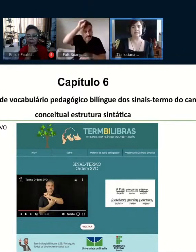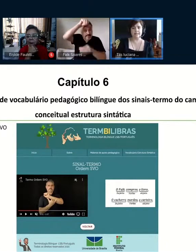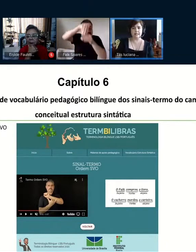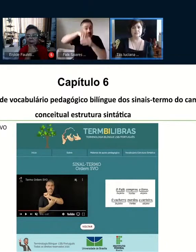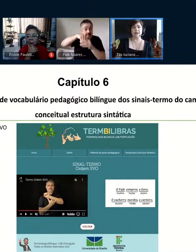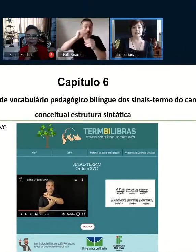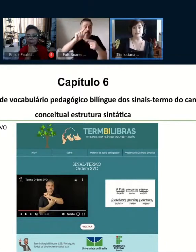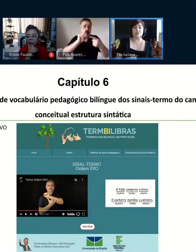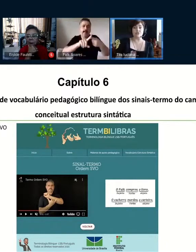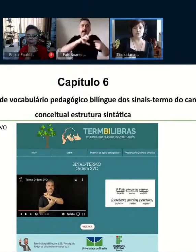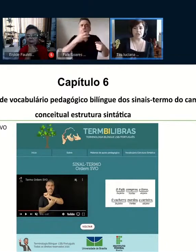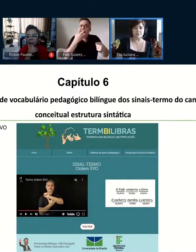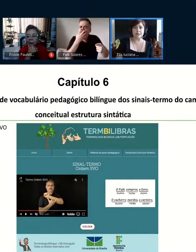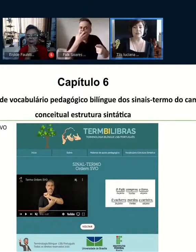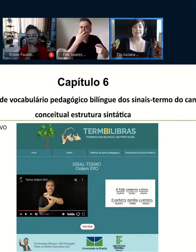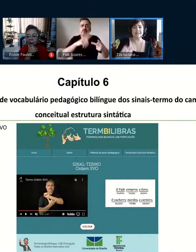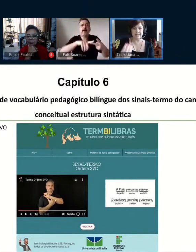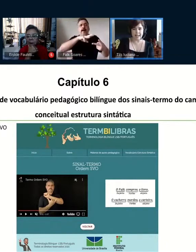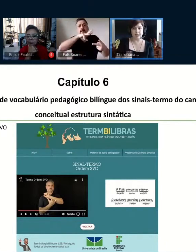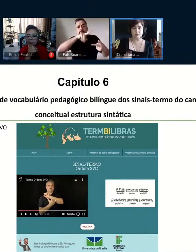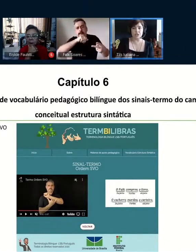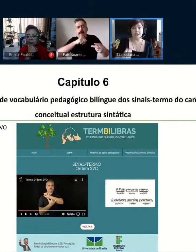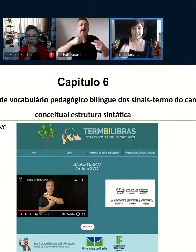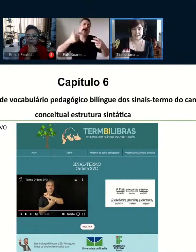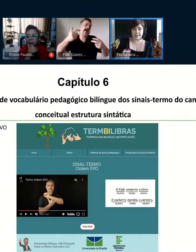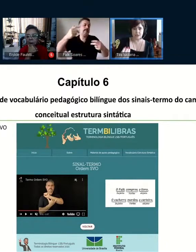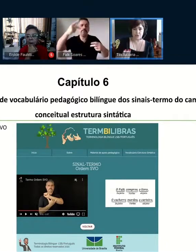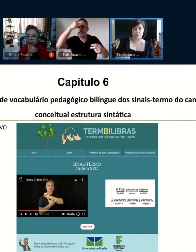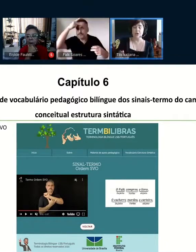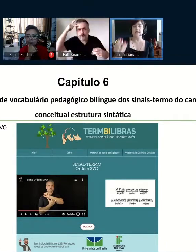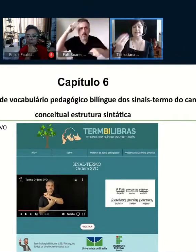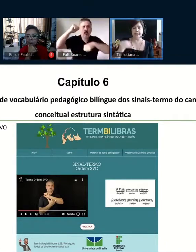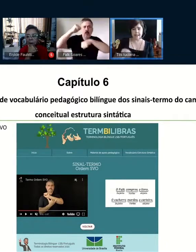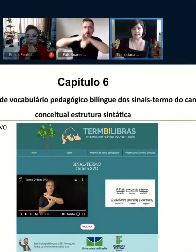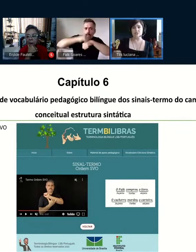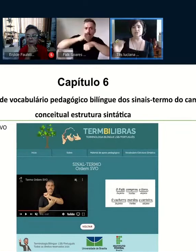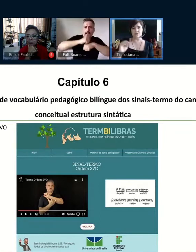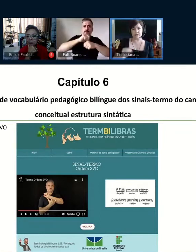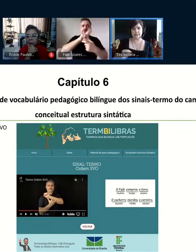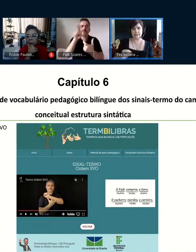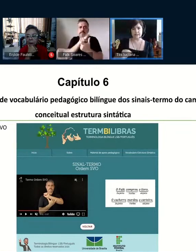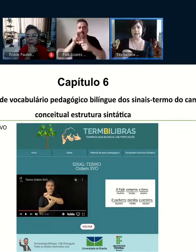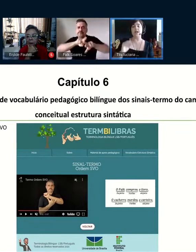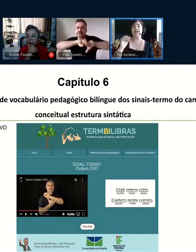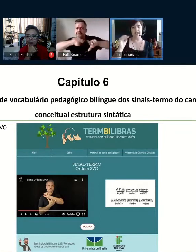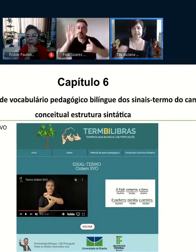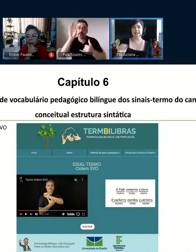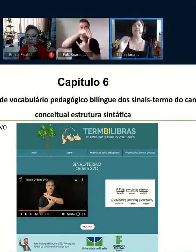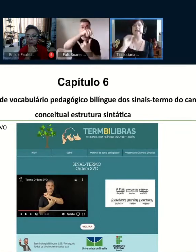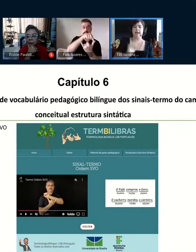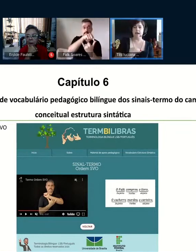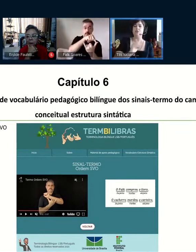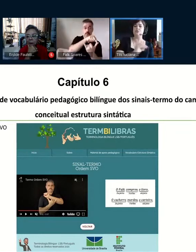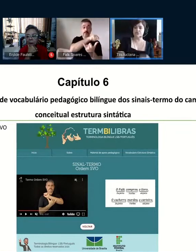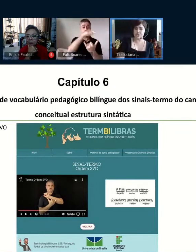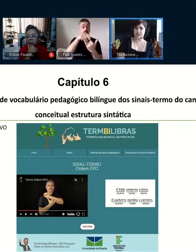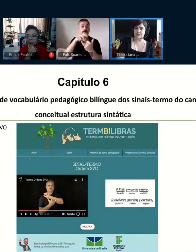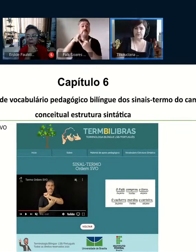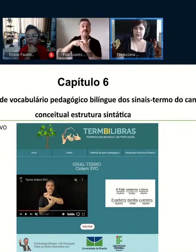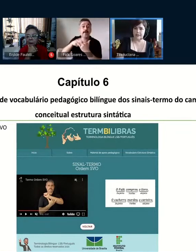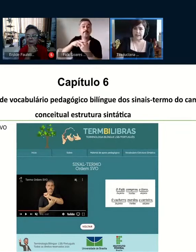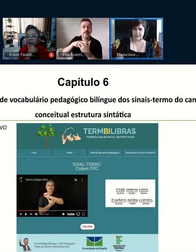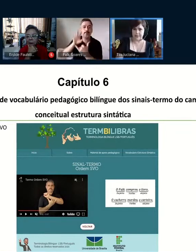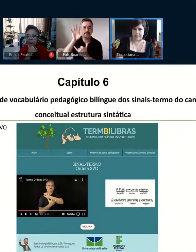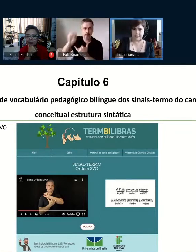Então, a necessidade de marcação de sujeito para eu ensinar realmente que esse cachorro, nessa estrutura sintática, ele é o